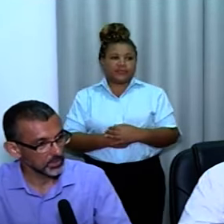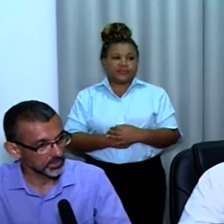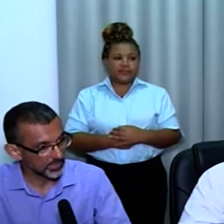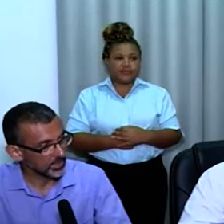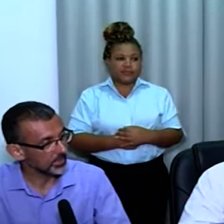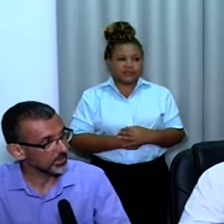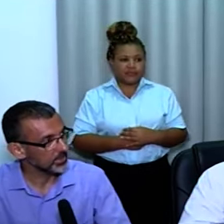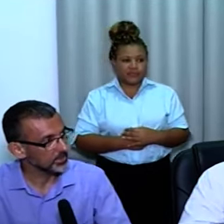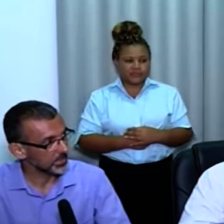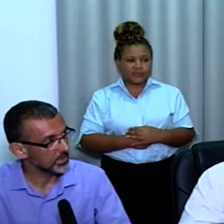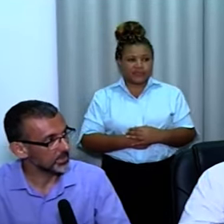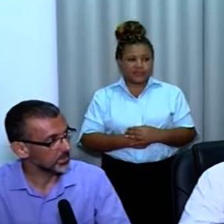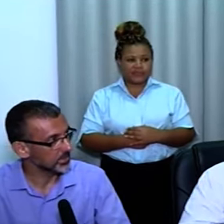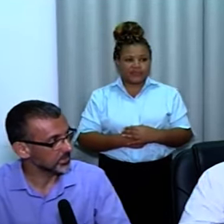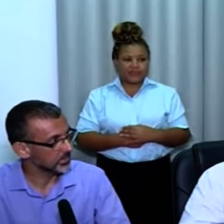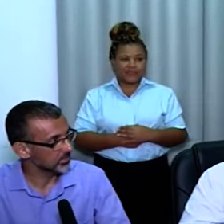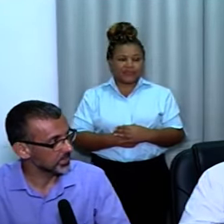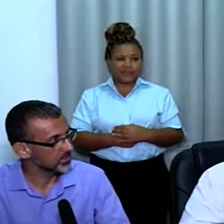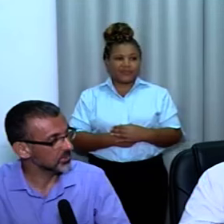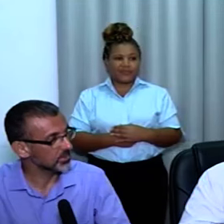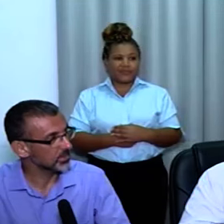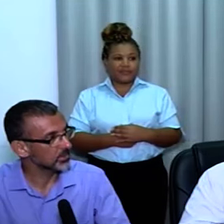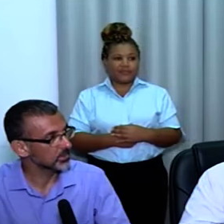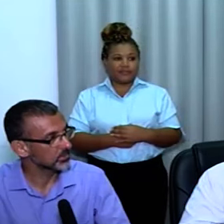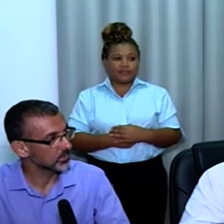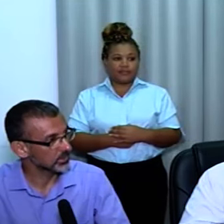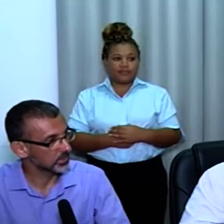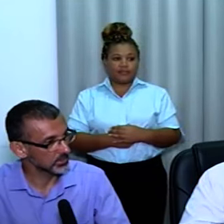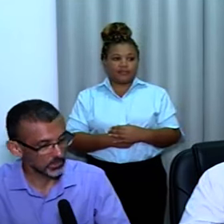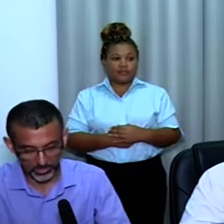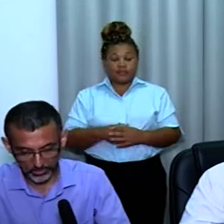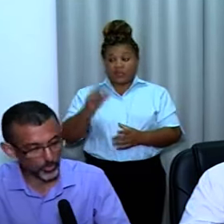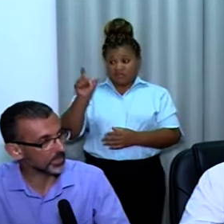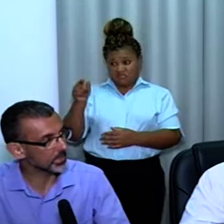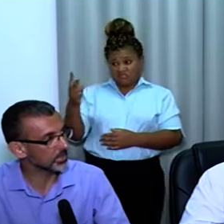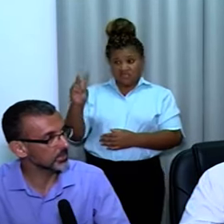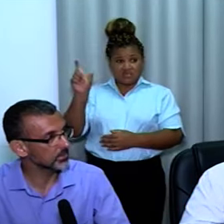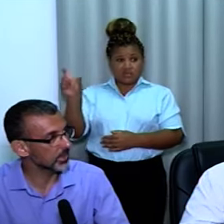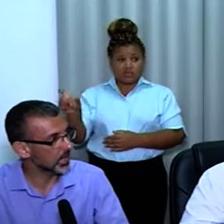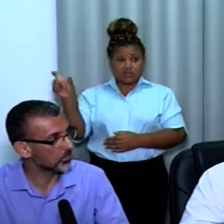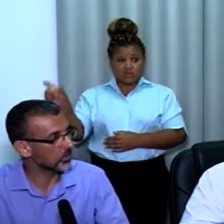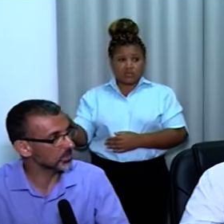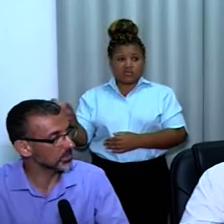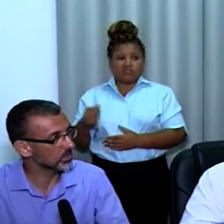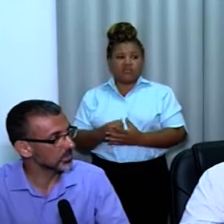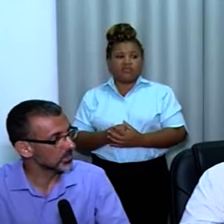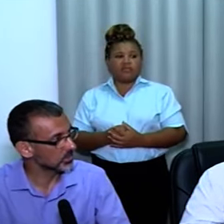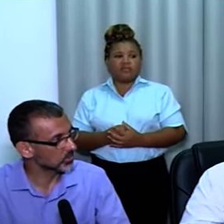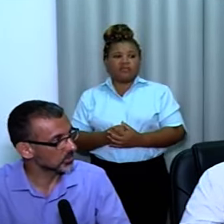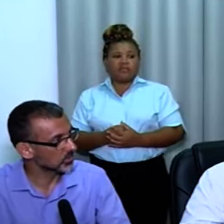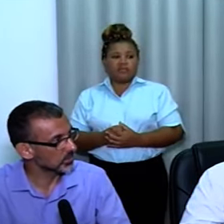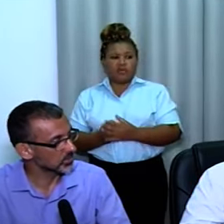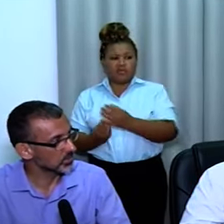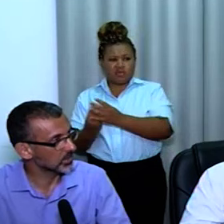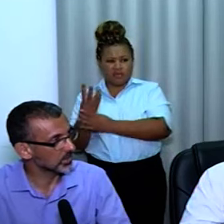Et ça dépend individuel. Nous avons le beau matin, un rapport qui